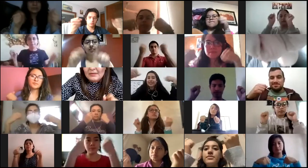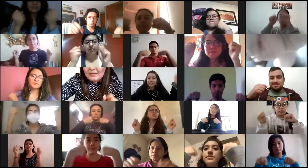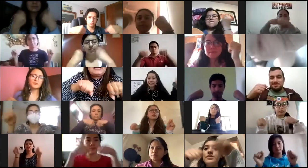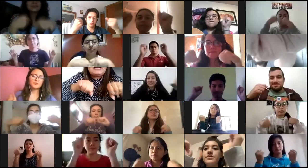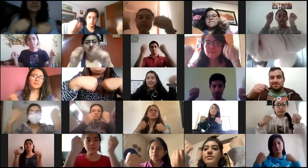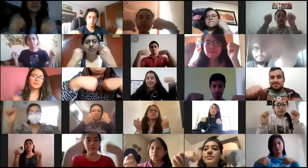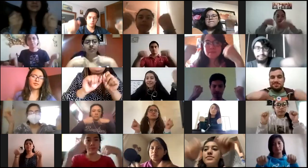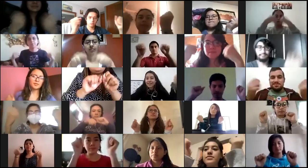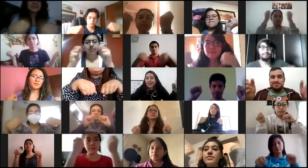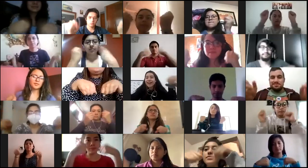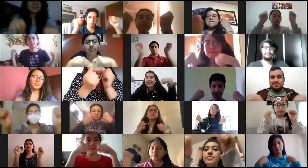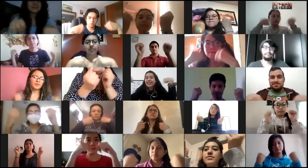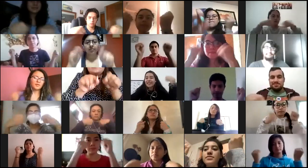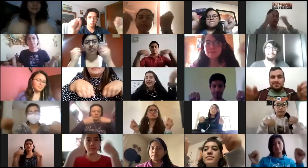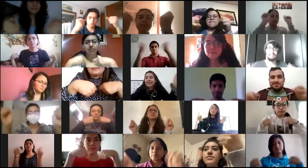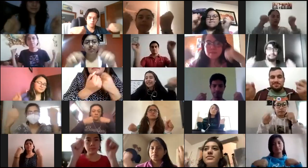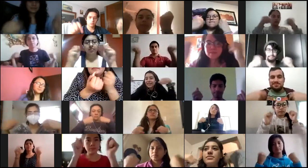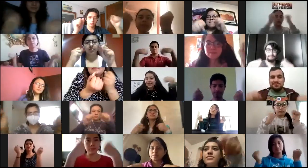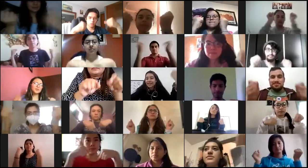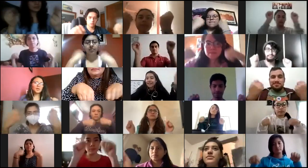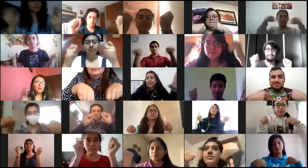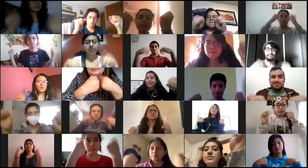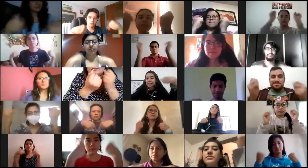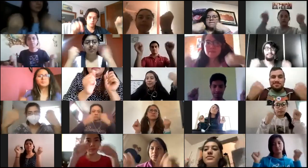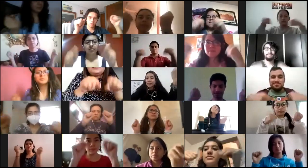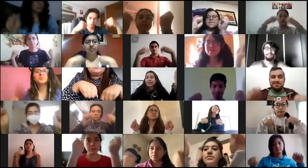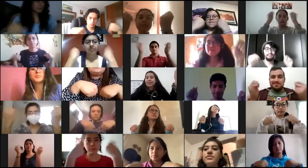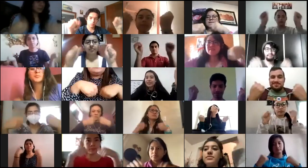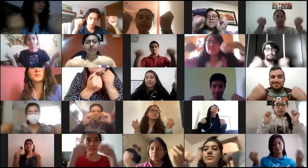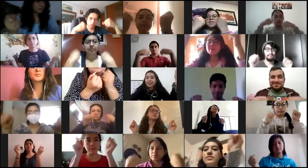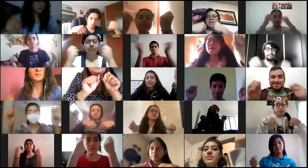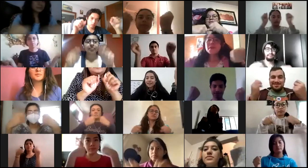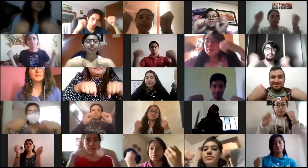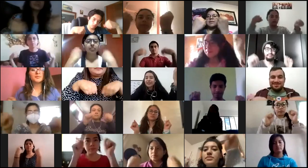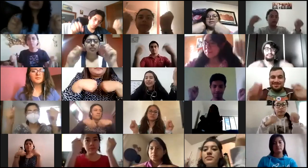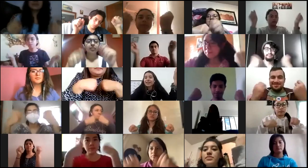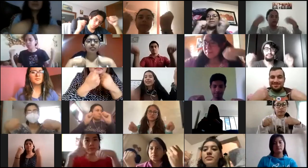Hacia el otro lado.